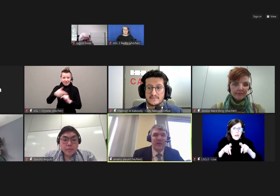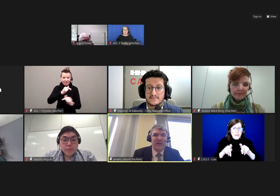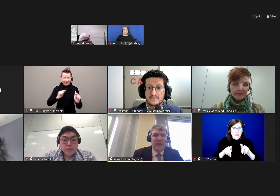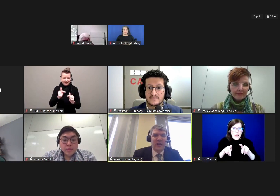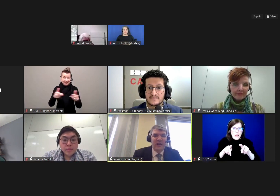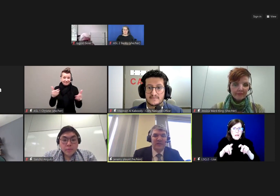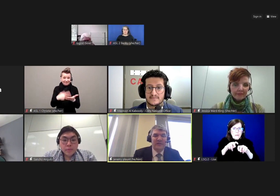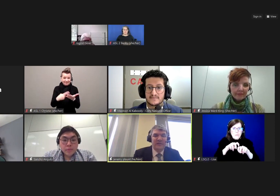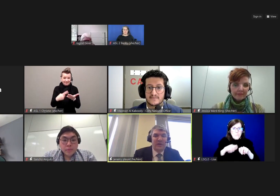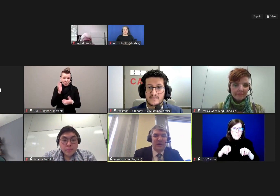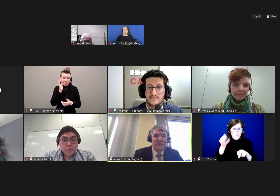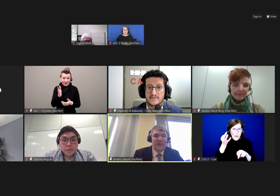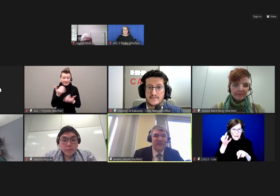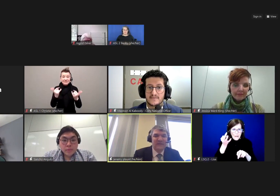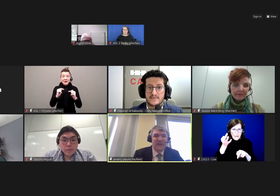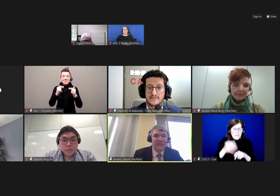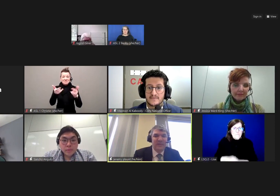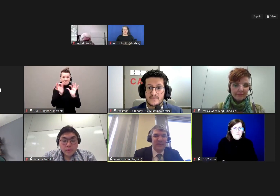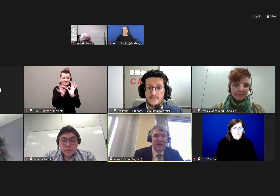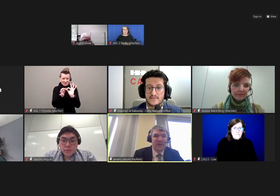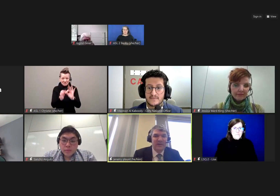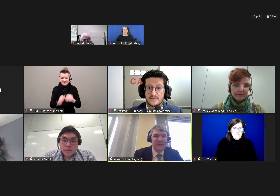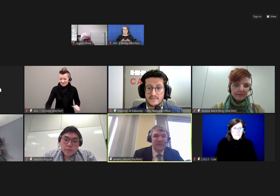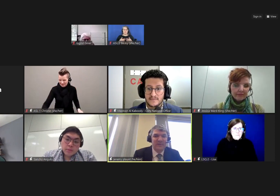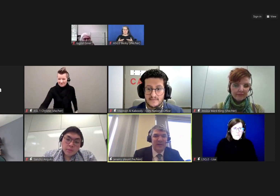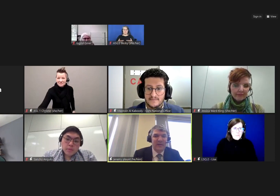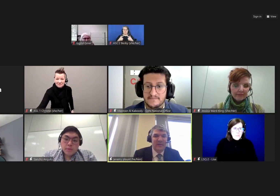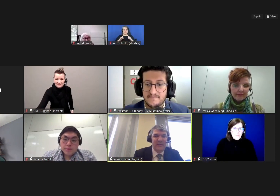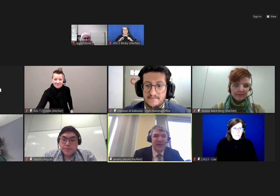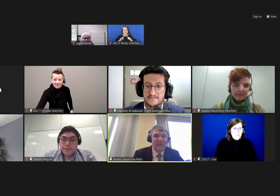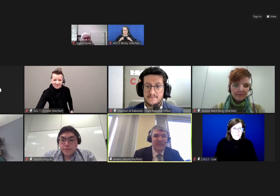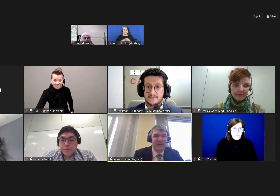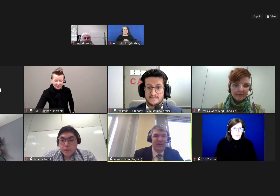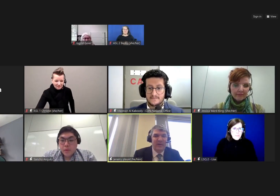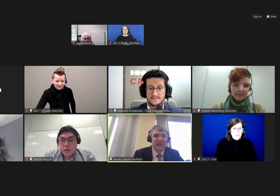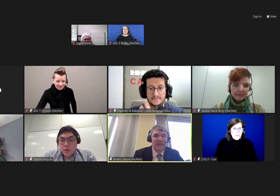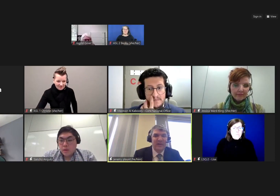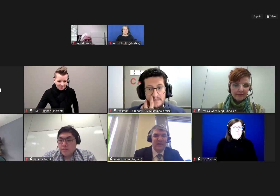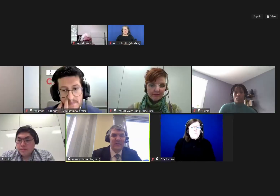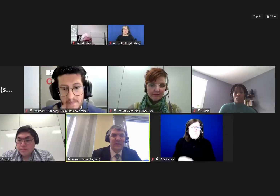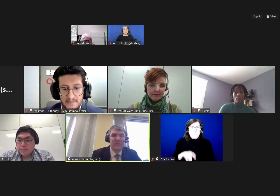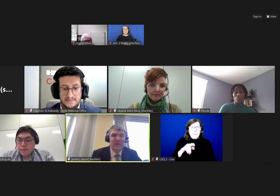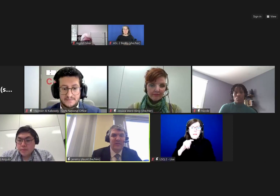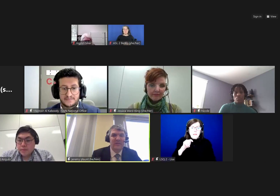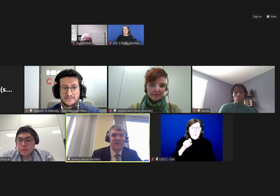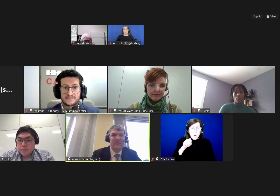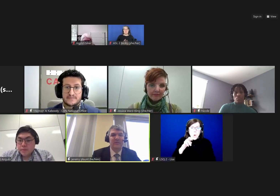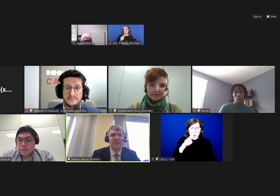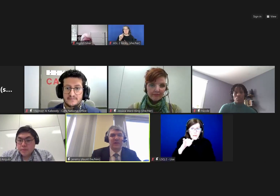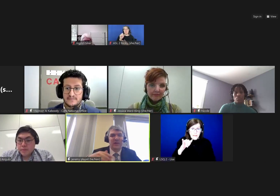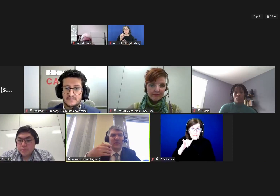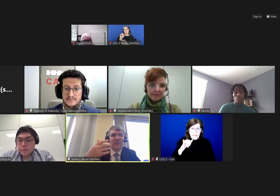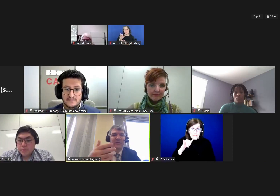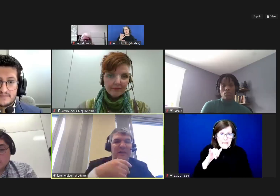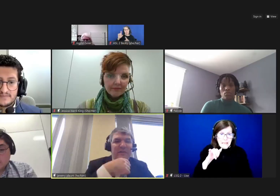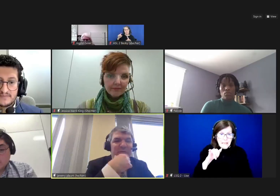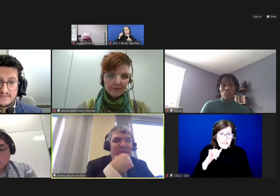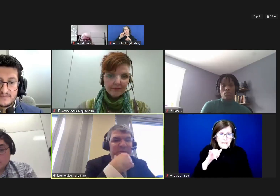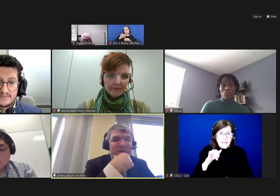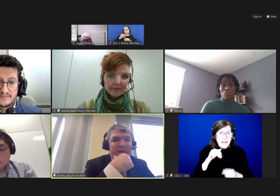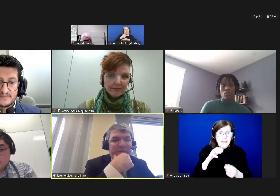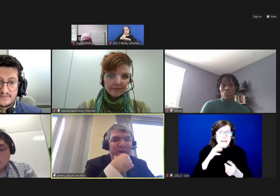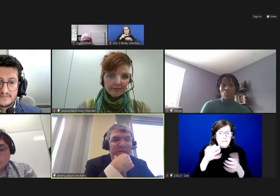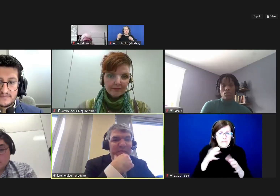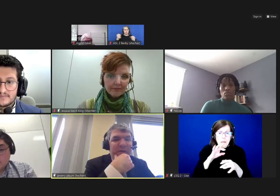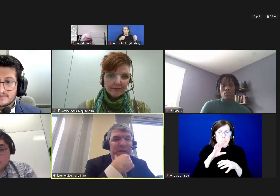When Tony talked with us about organizing this panel, Tony nous a parlé à l'automne d'organiser